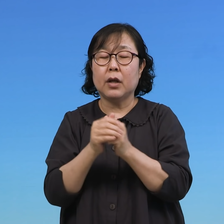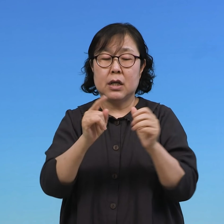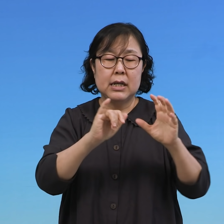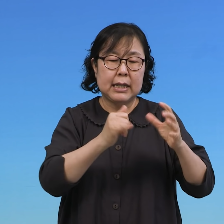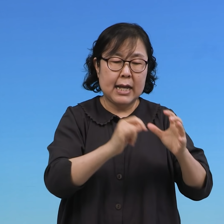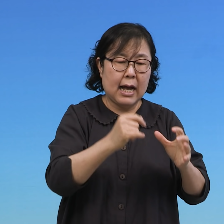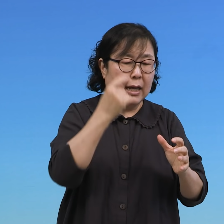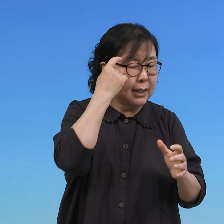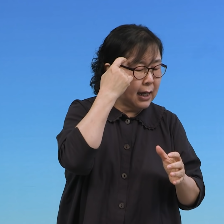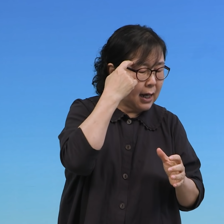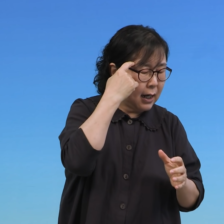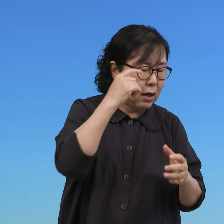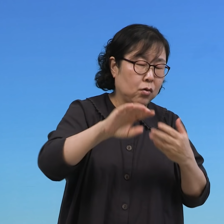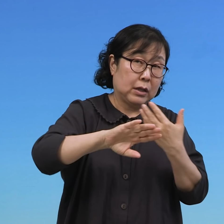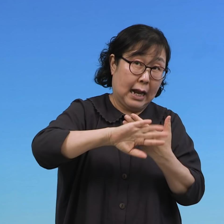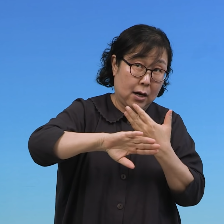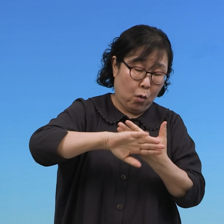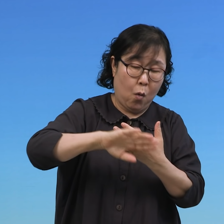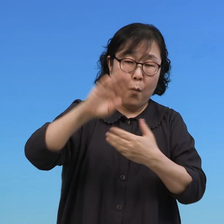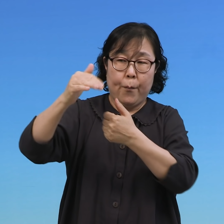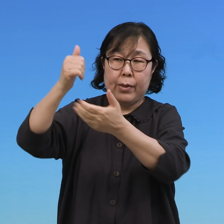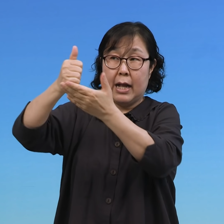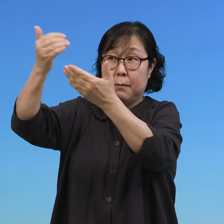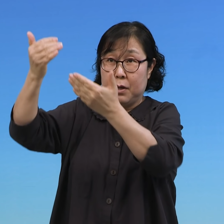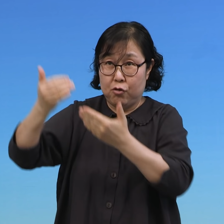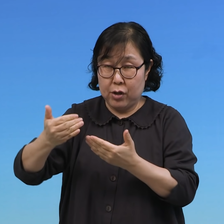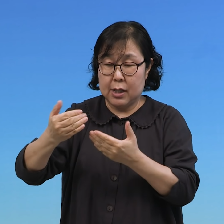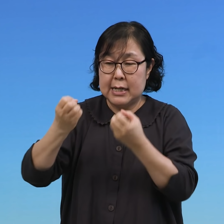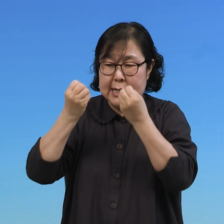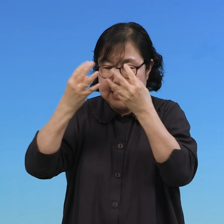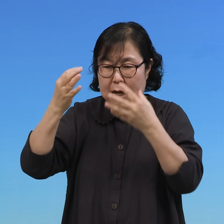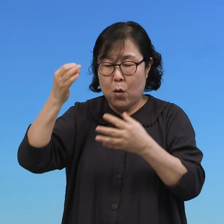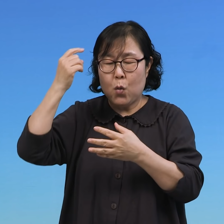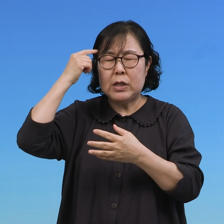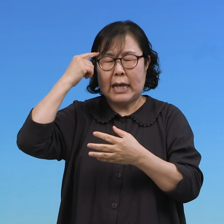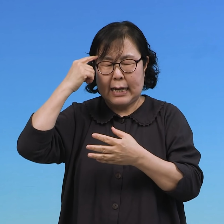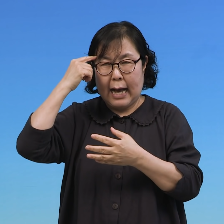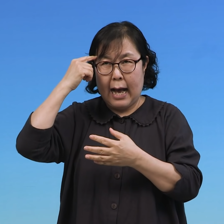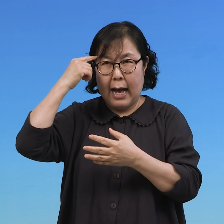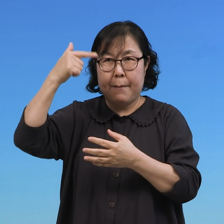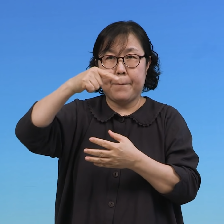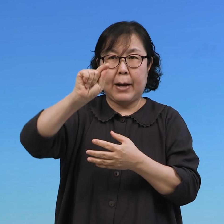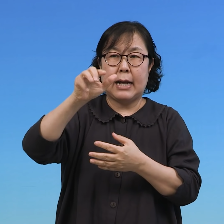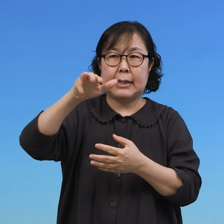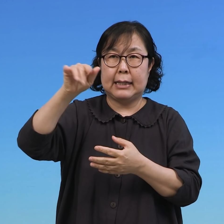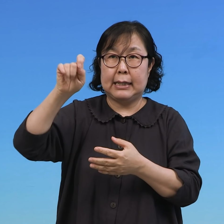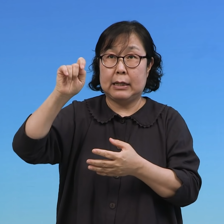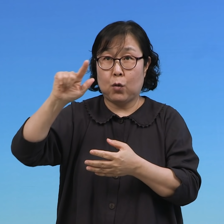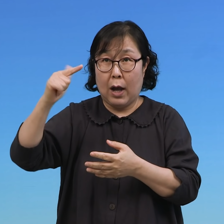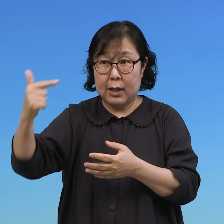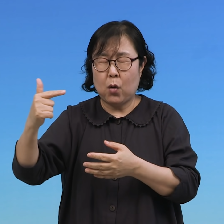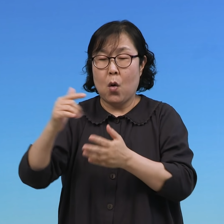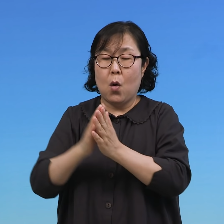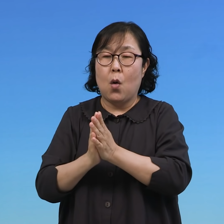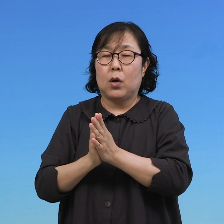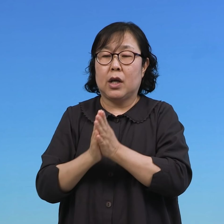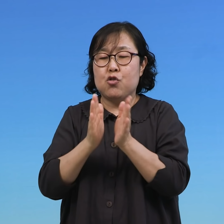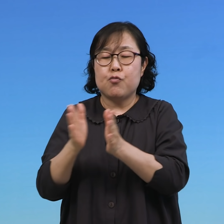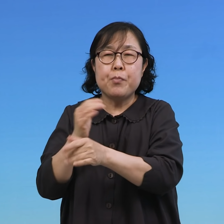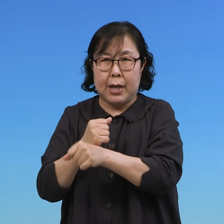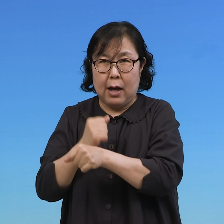대신에 하나님이 제시하시는 새로운 가치관으로 무장하는 거, 이게 신앙생활입니다. 제가